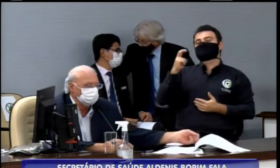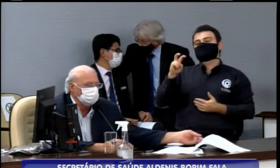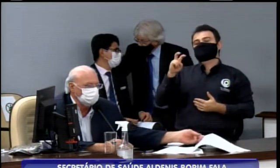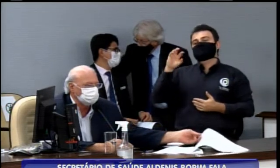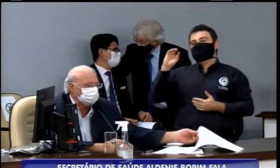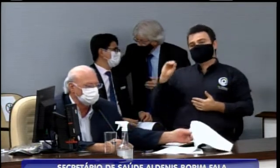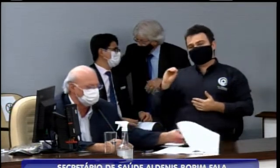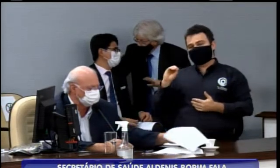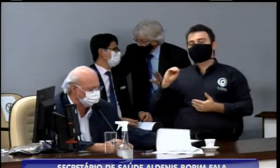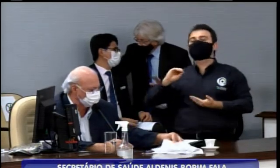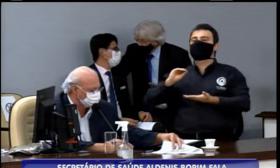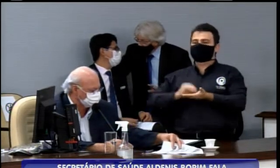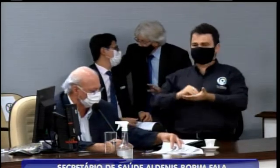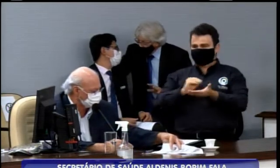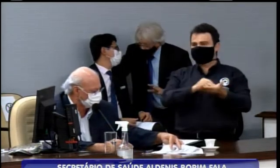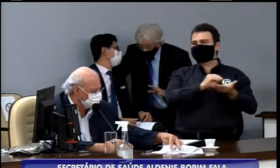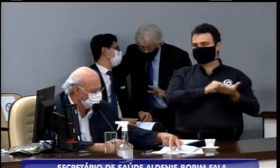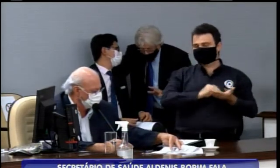251 leitos.